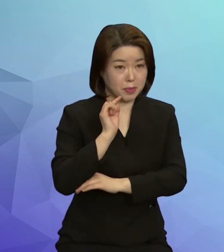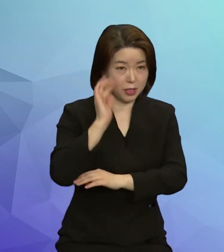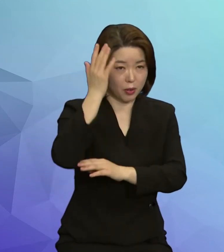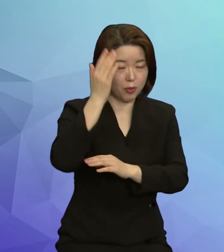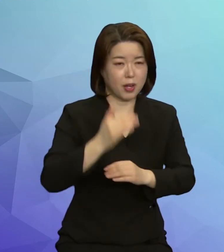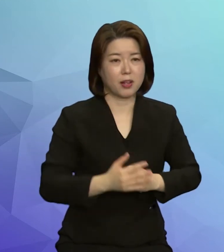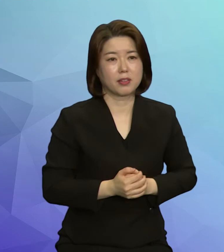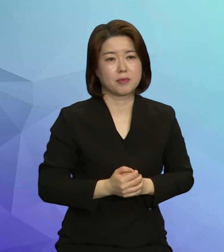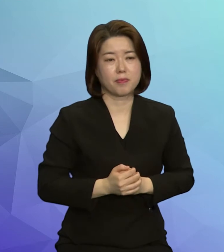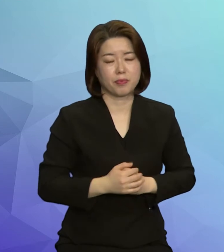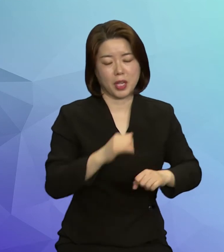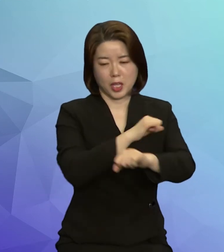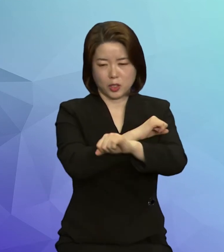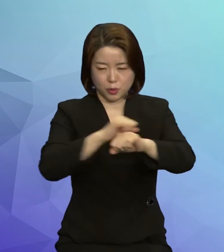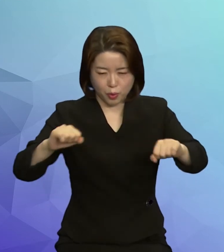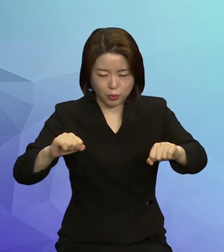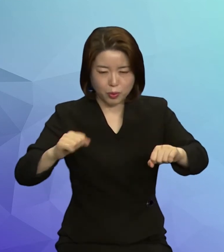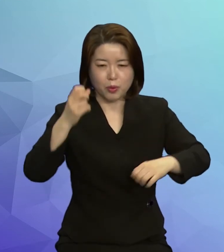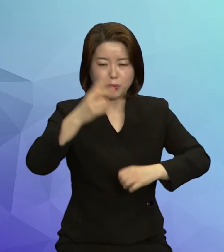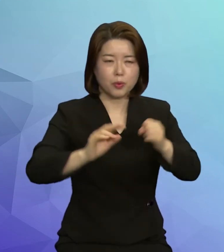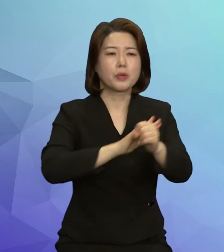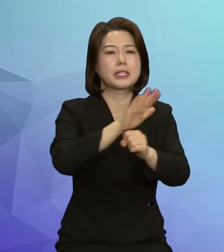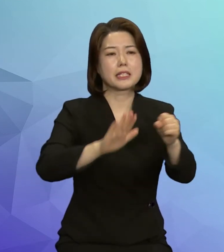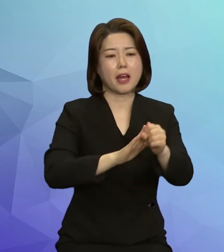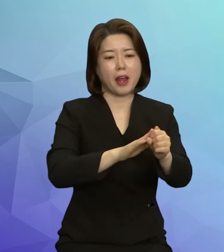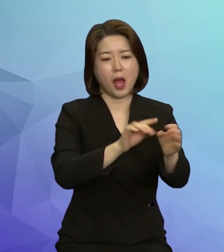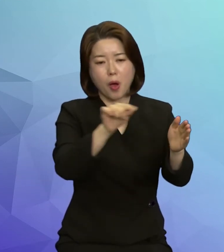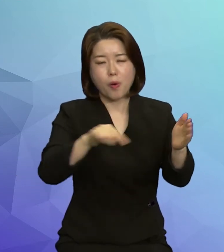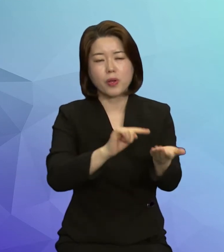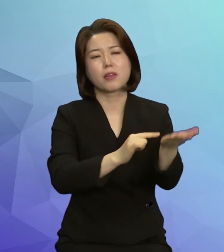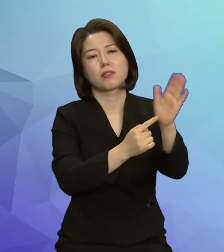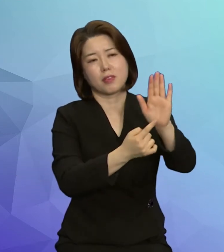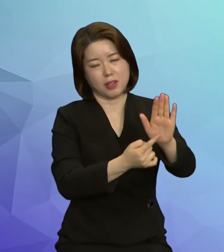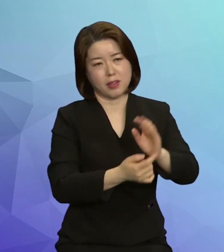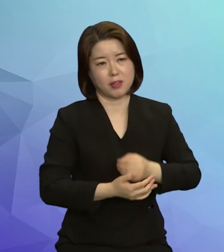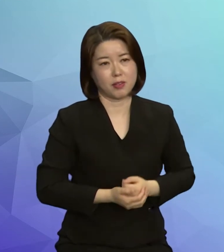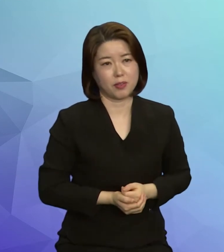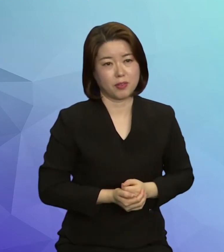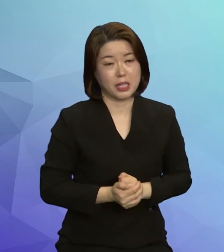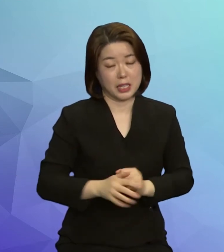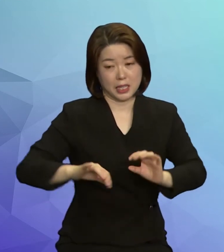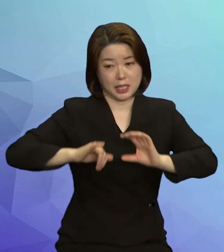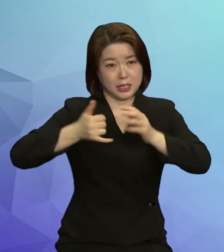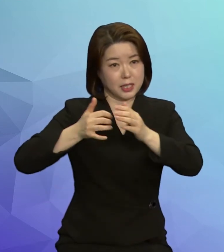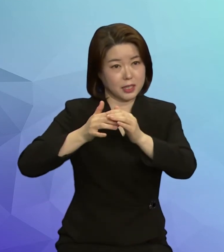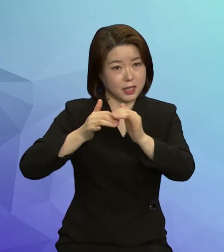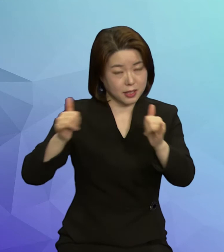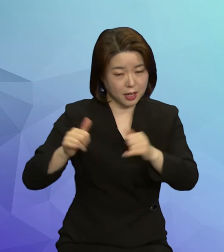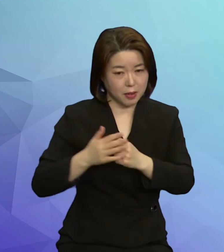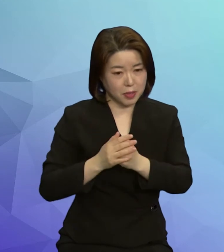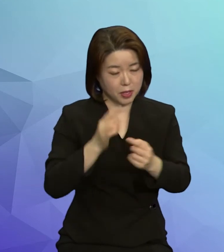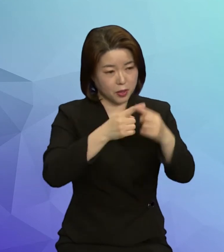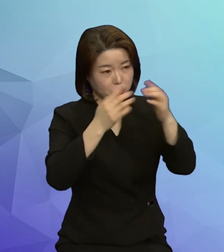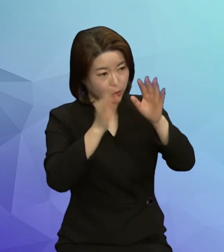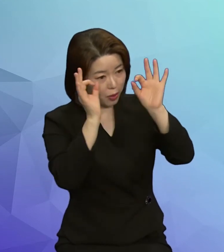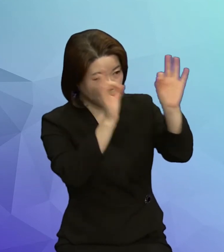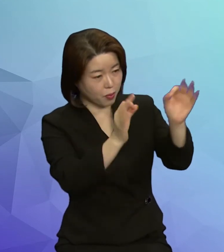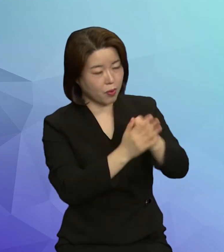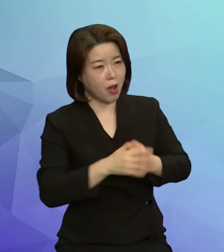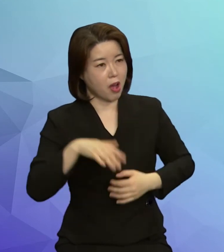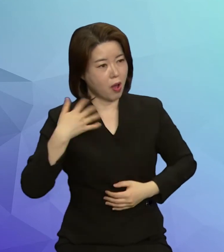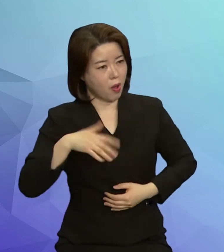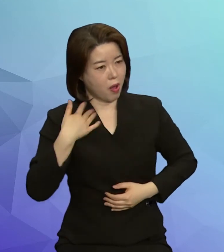하나님의 영광은 용서와 사랑에서 나오는 거예요. 세상 사람이 교회를